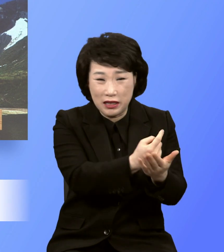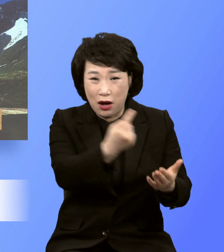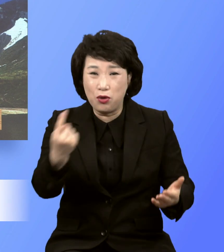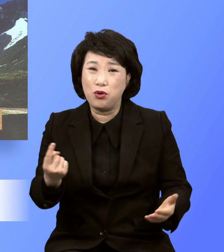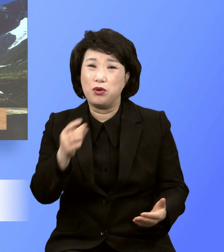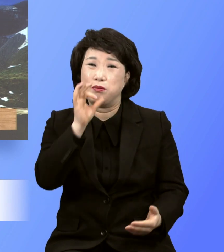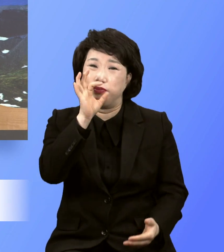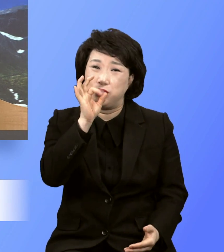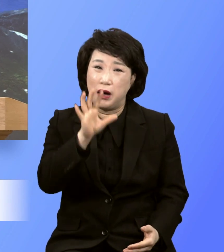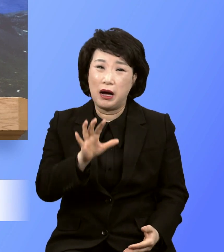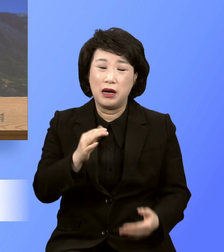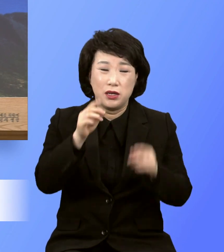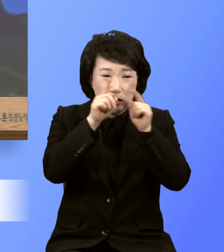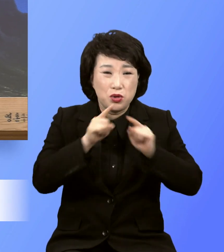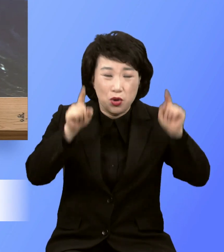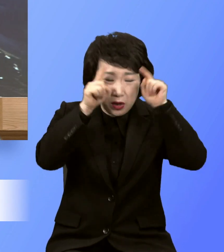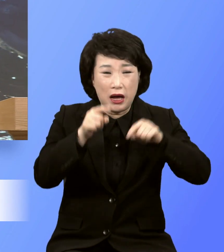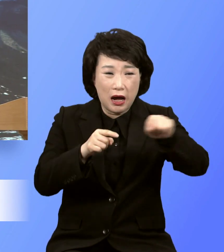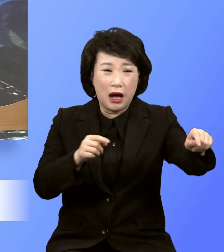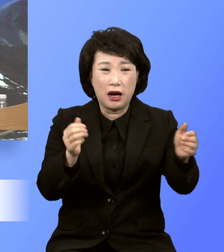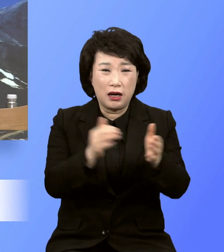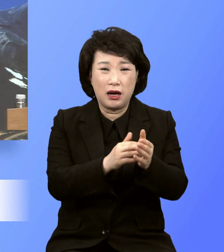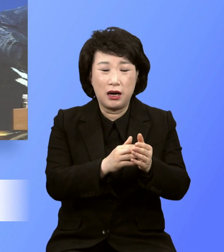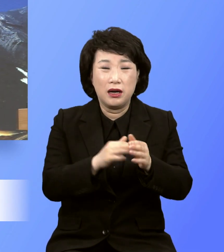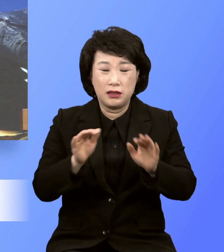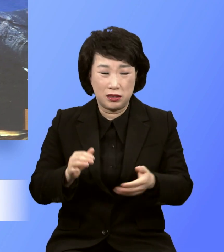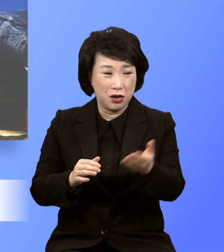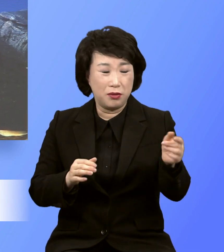지옥에서 육신이 끝나는 순간부터